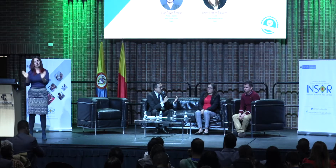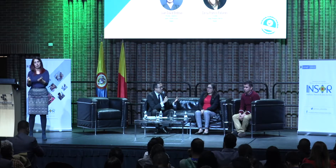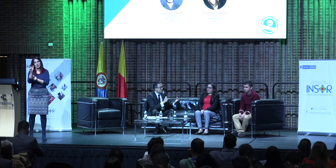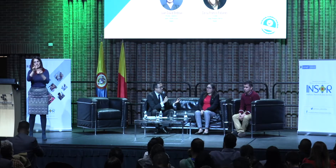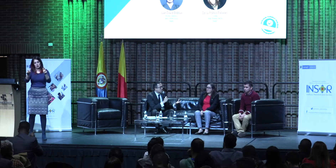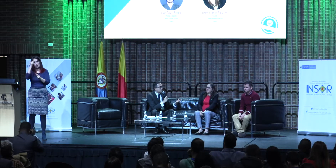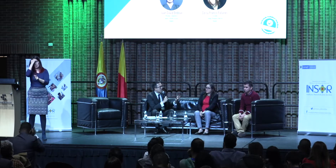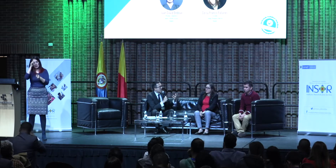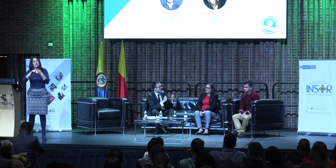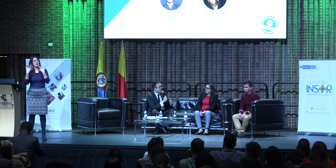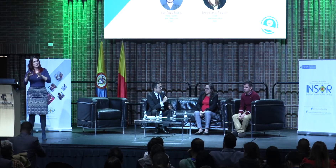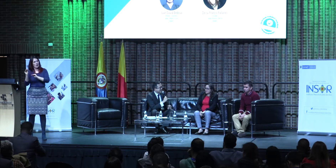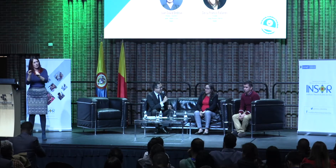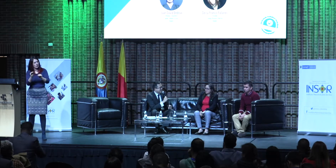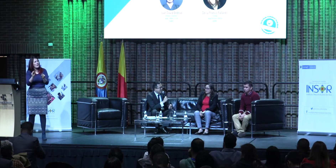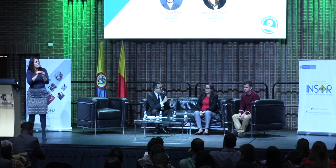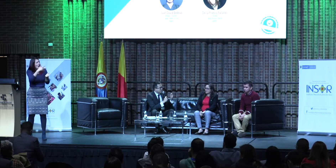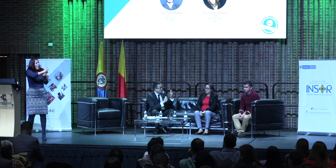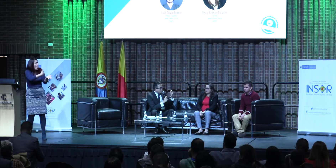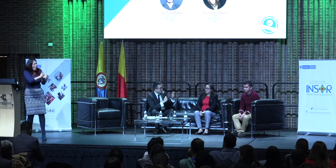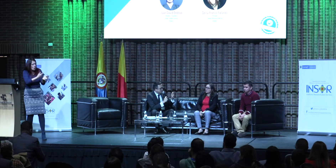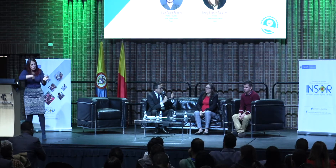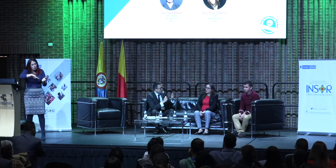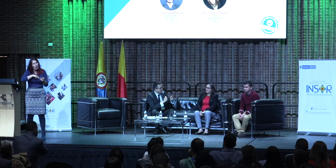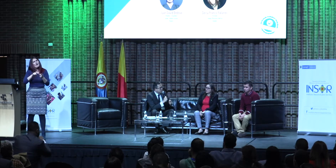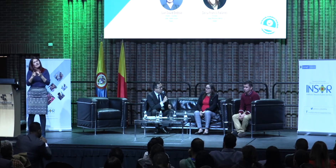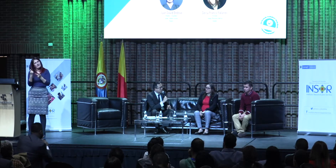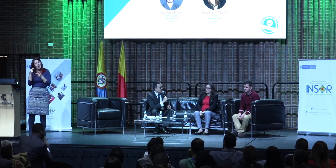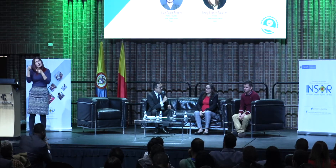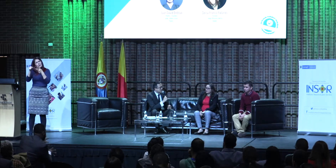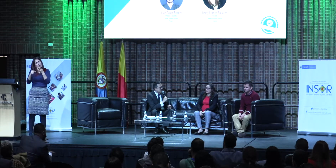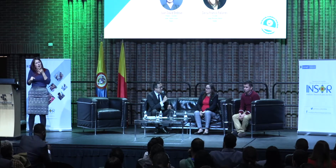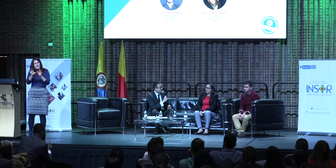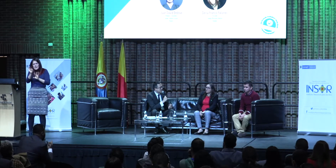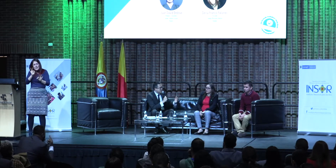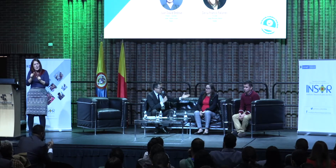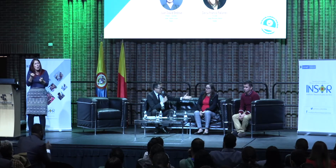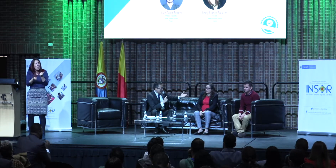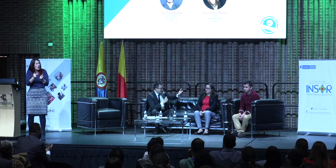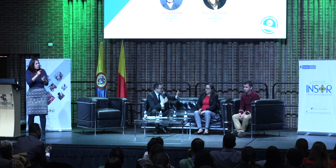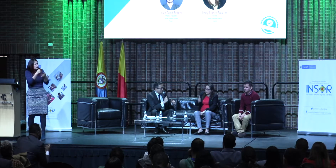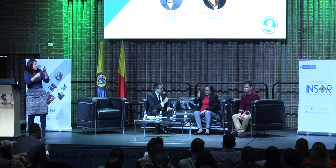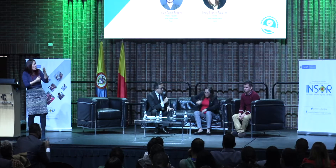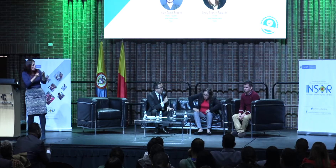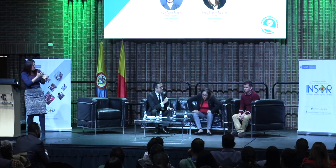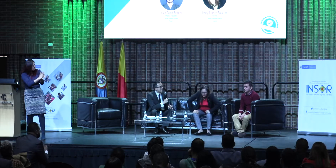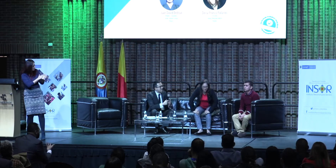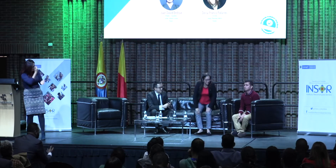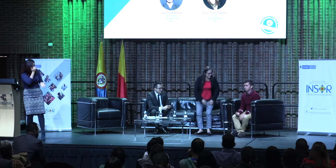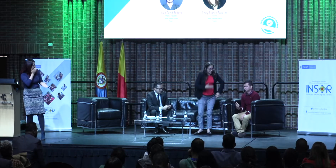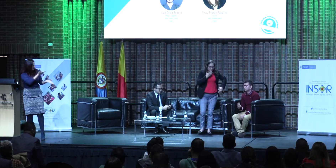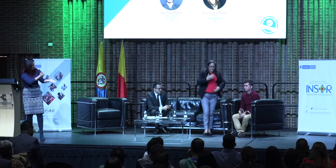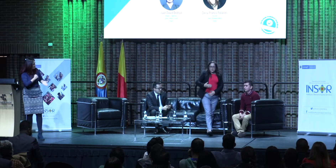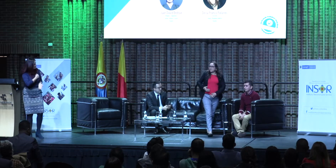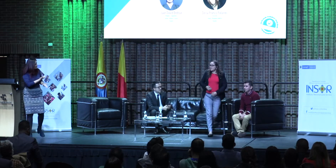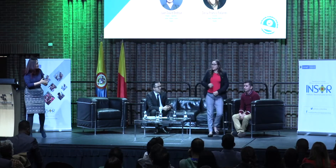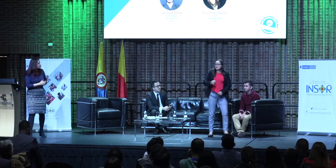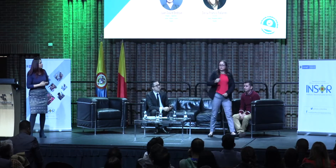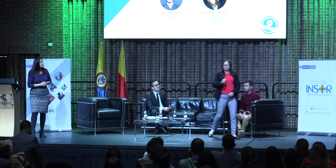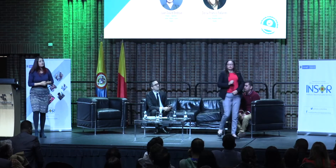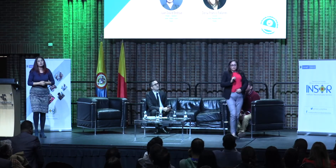docentes, ¿ustedes nos sugerirían que trabajáramos otras cosas muy puntuales? Daisy, por favor.